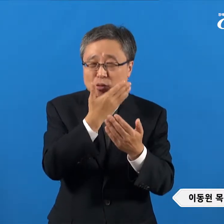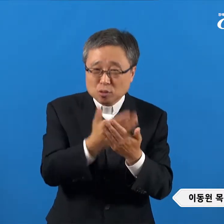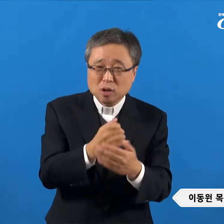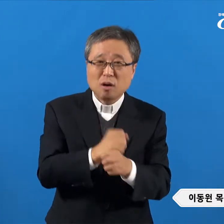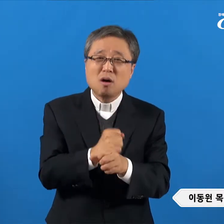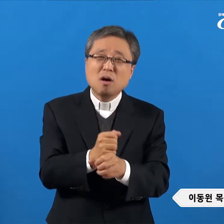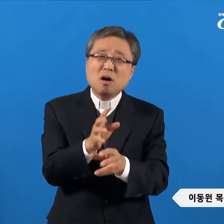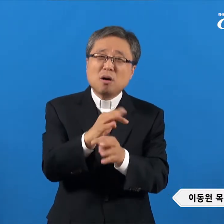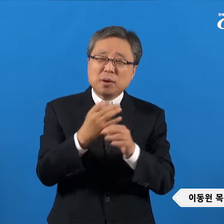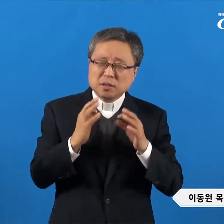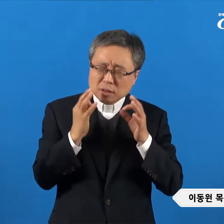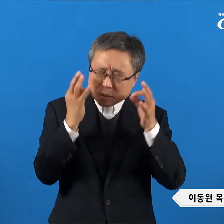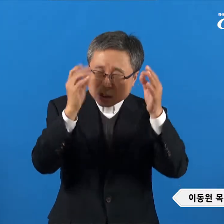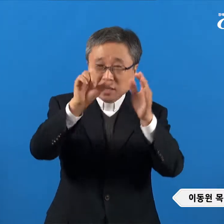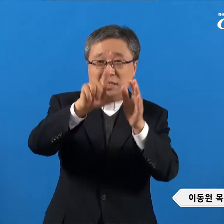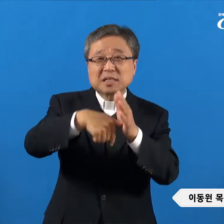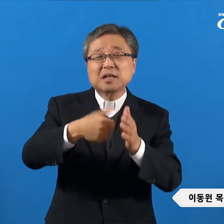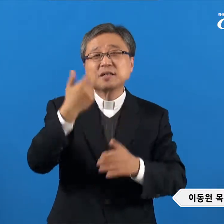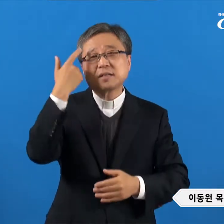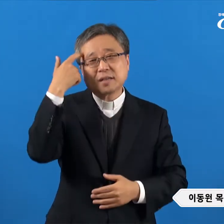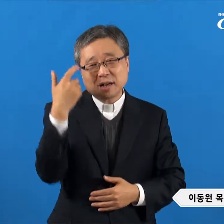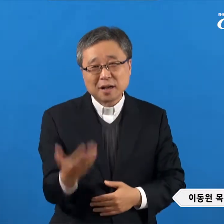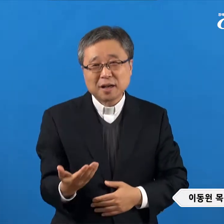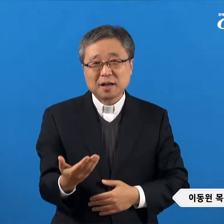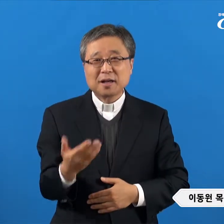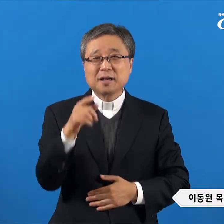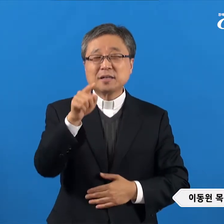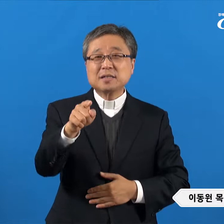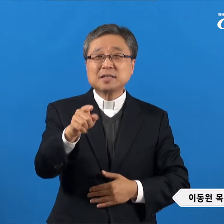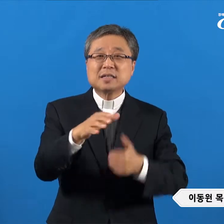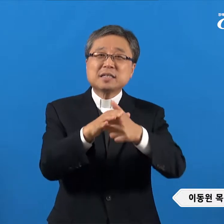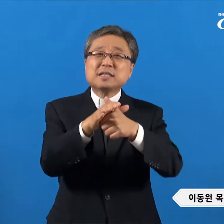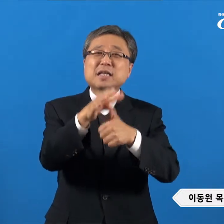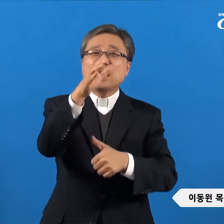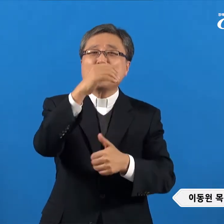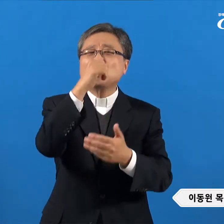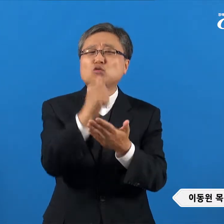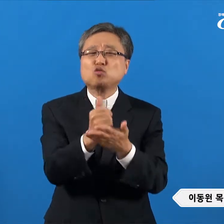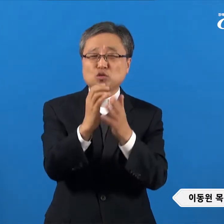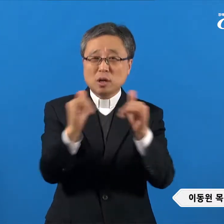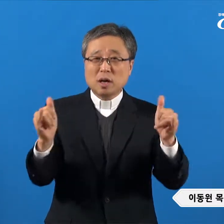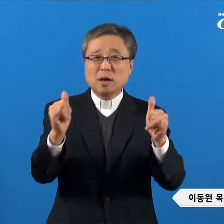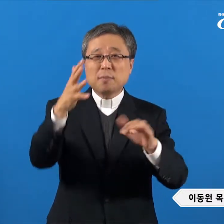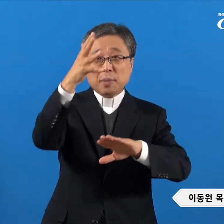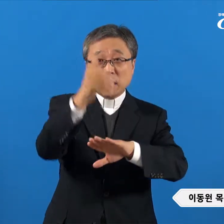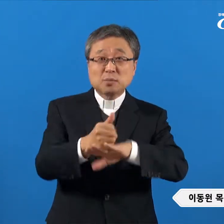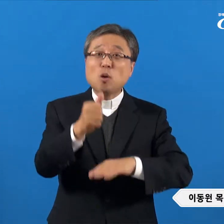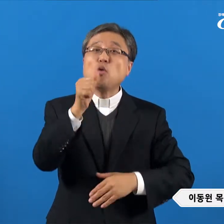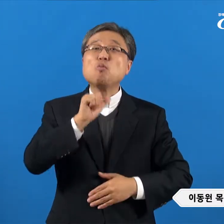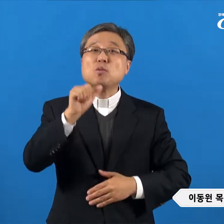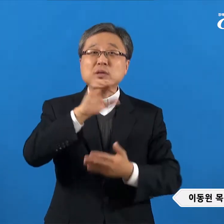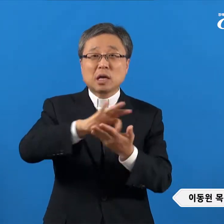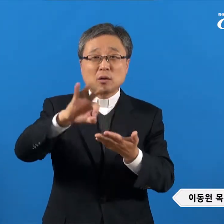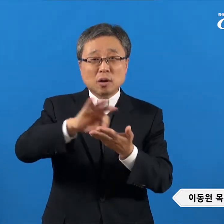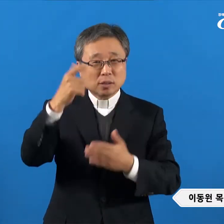얼마나 절실한 시간이었을까요? 그 사형수는 마지막 5분을 어떻게 사용할 것인가